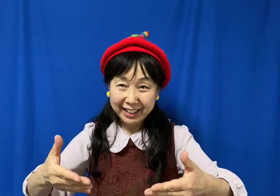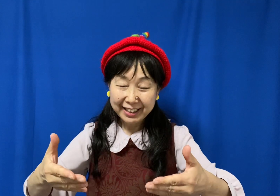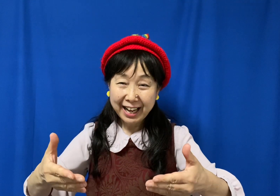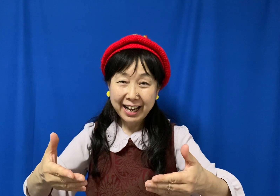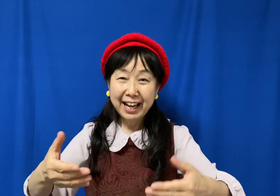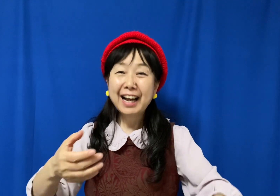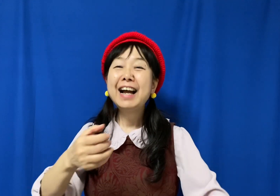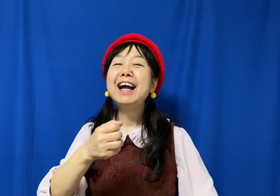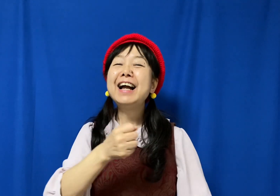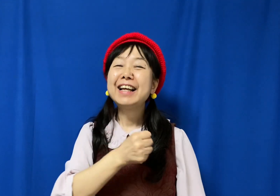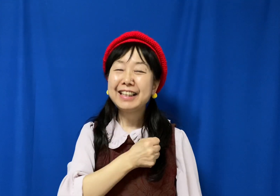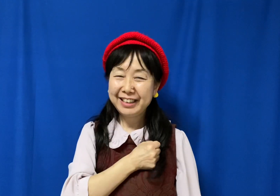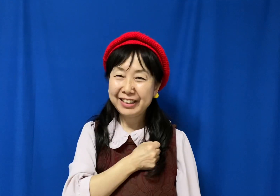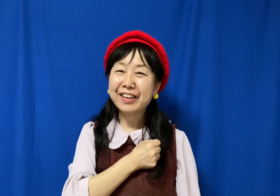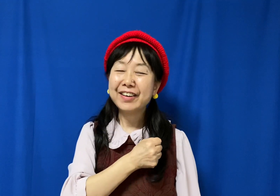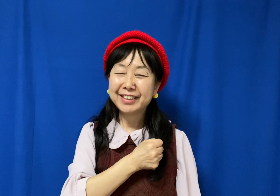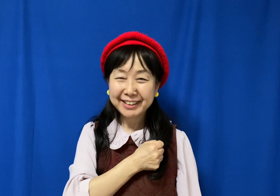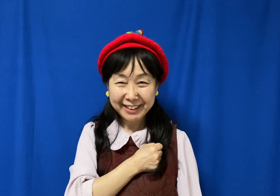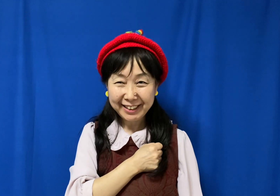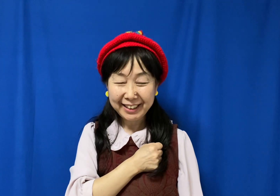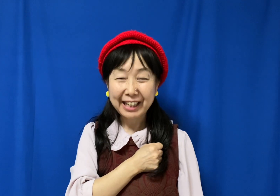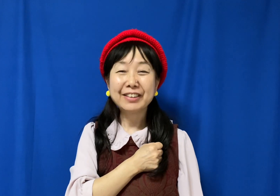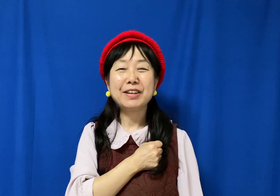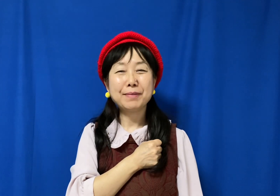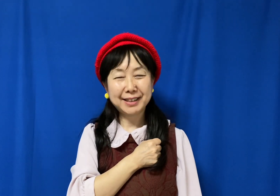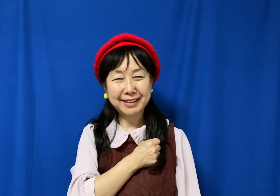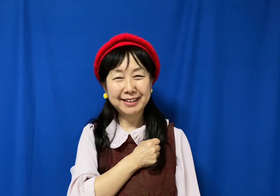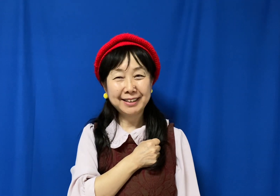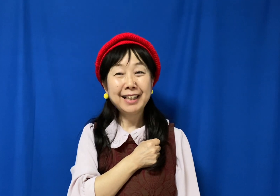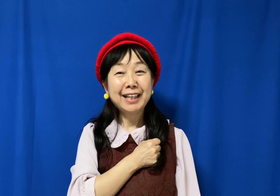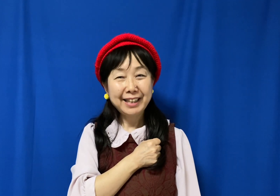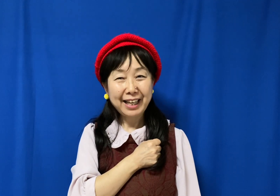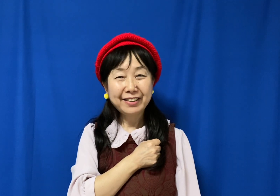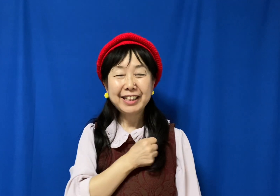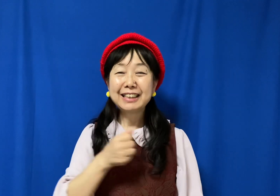た命ってやっております。ね、とりあえず